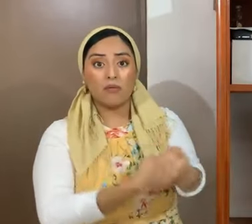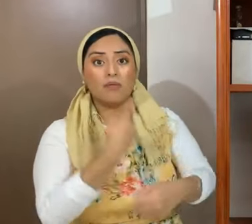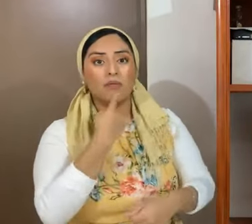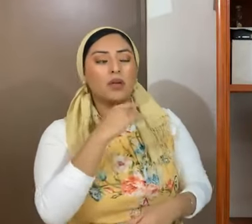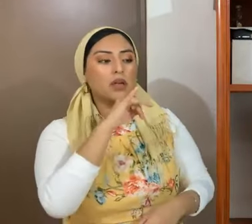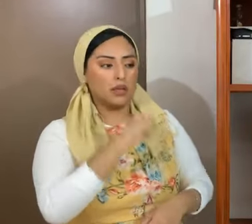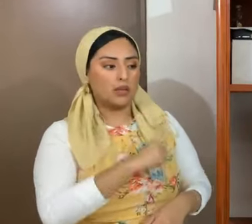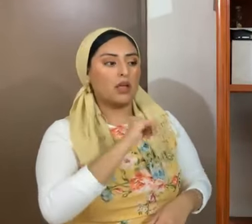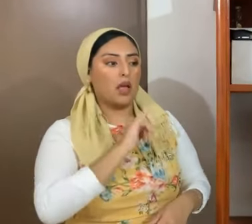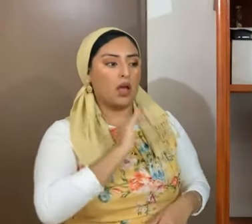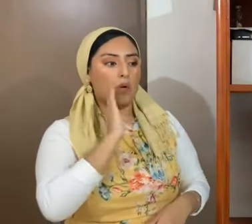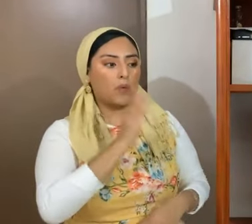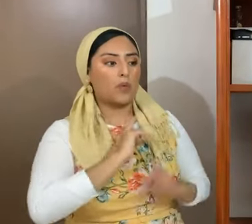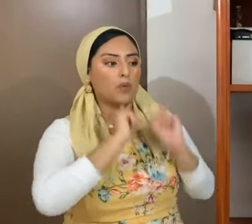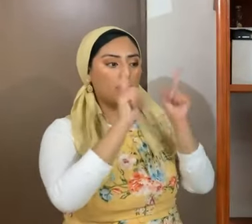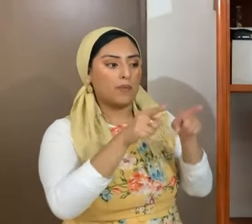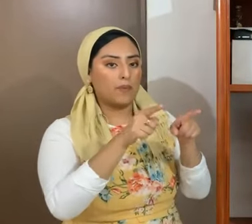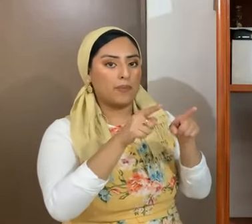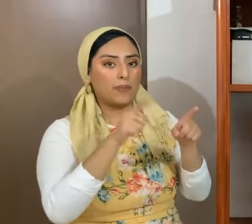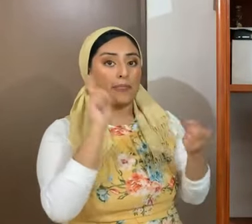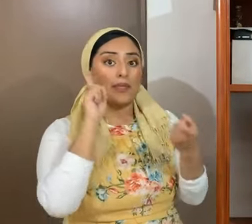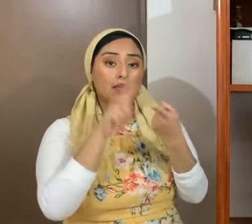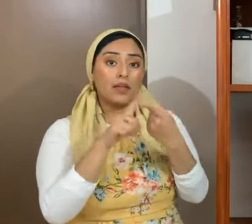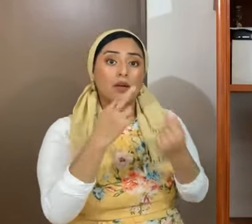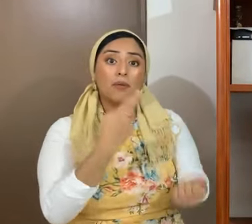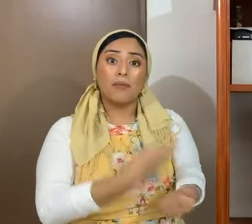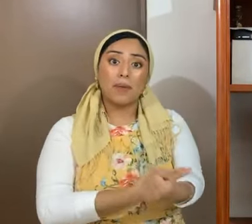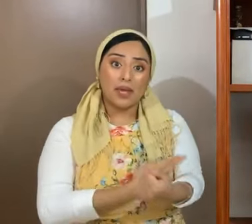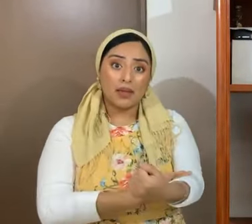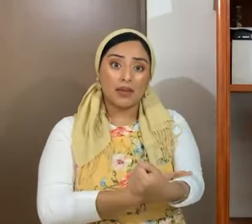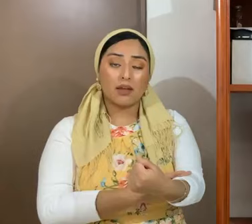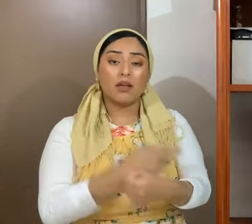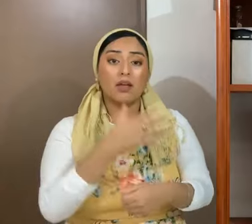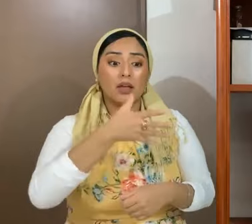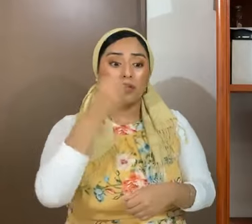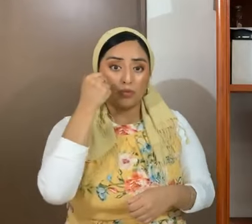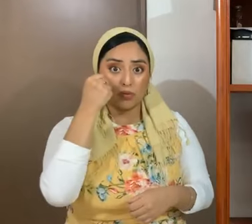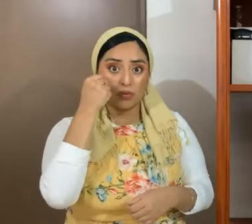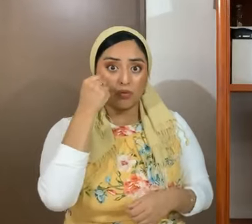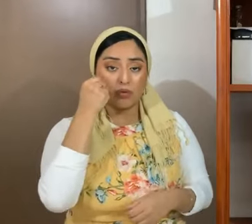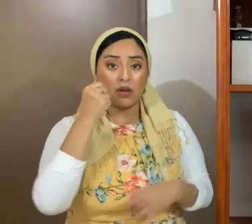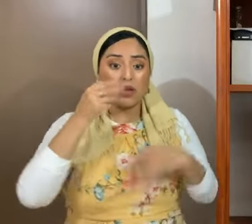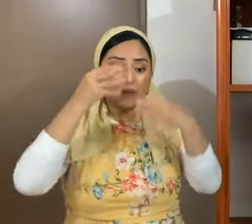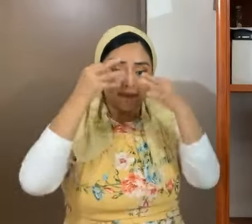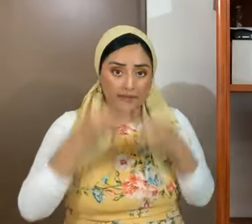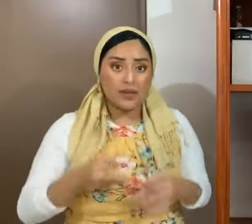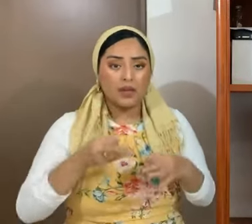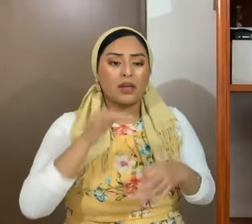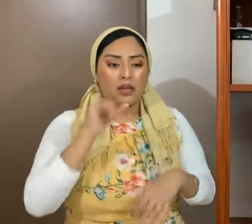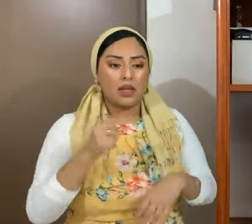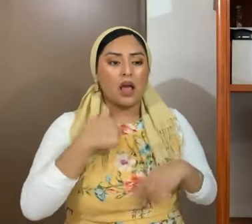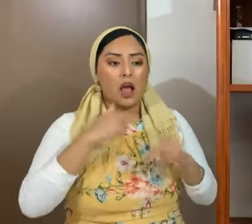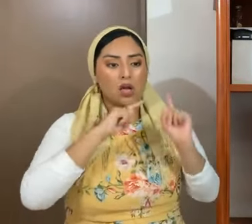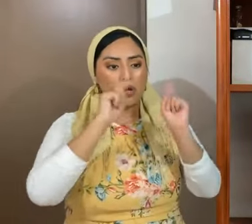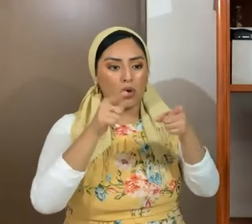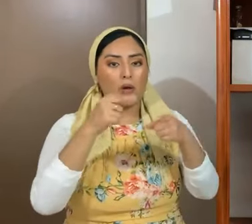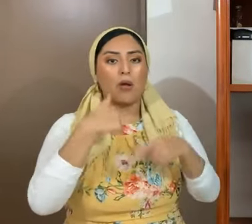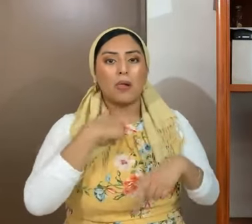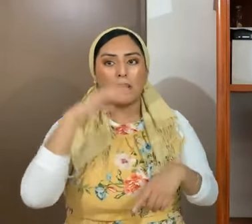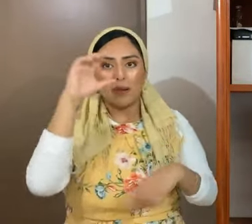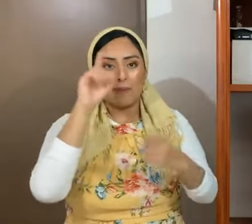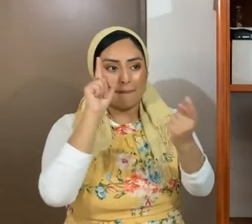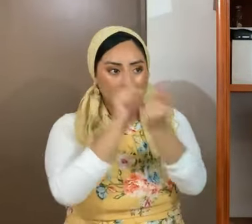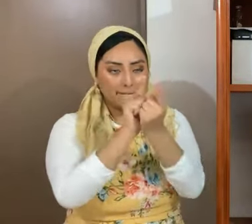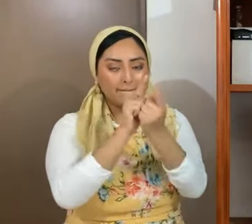sí, iré. Entonces, hasta que Rebeca tomó esa decisión de sí, yo voy con él, yo entro al